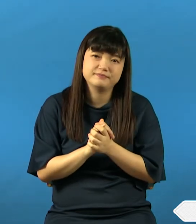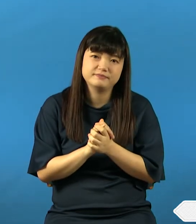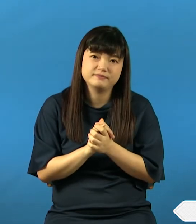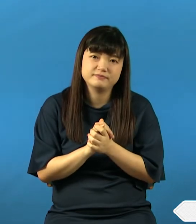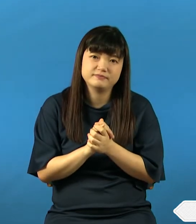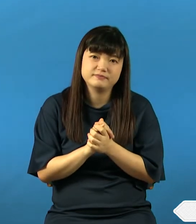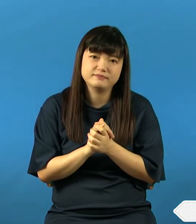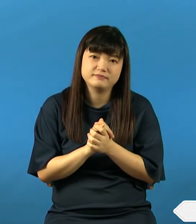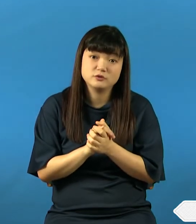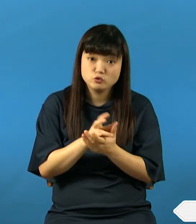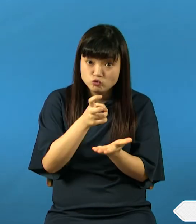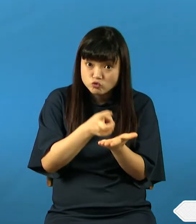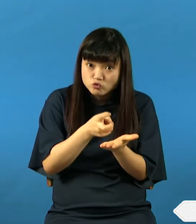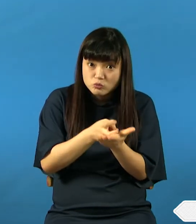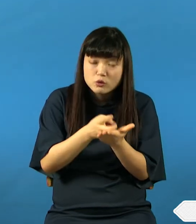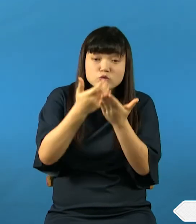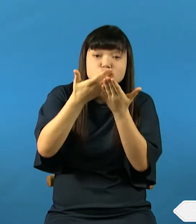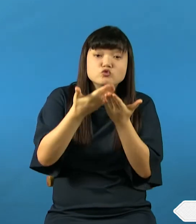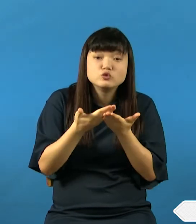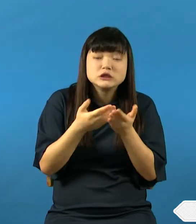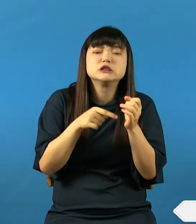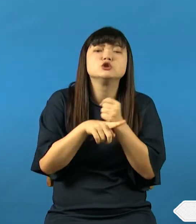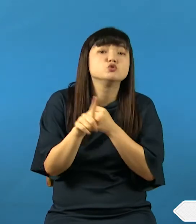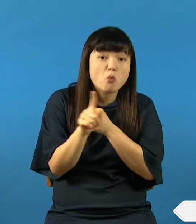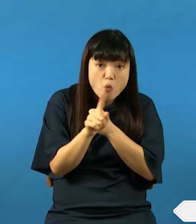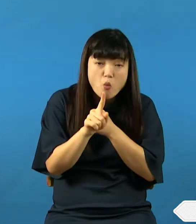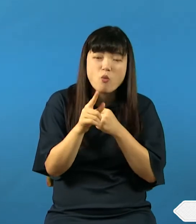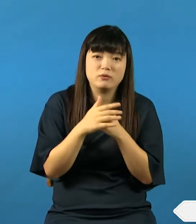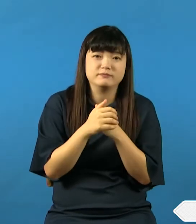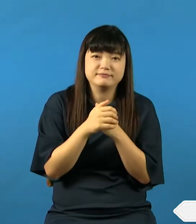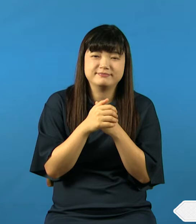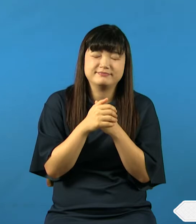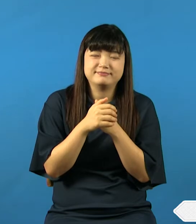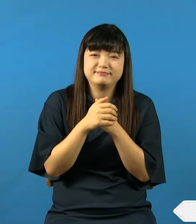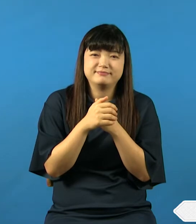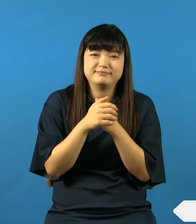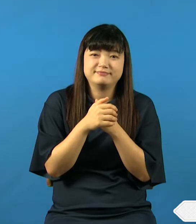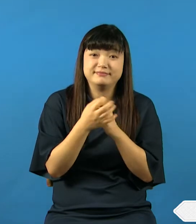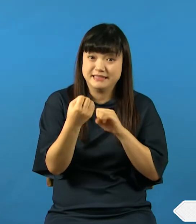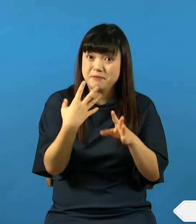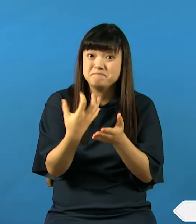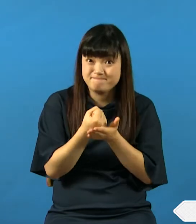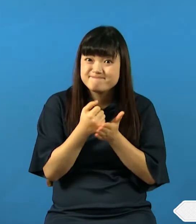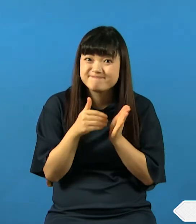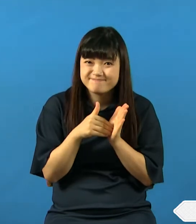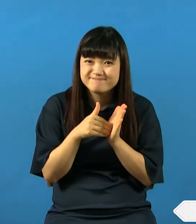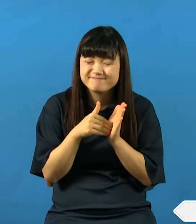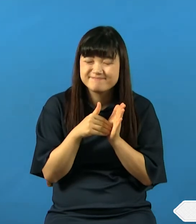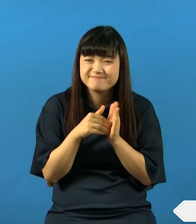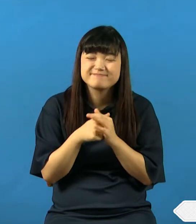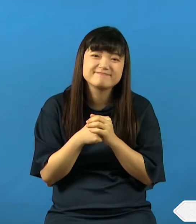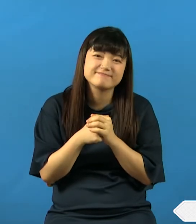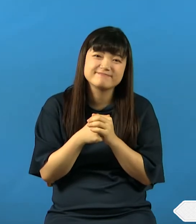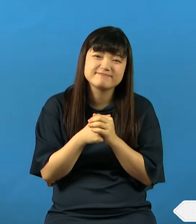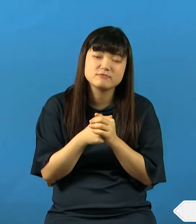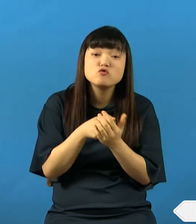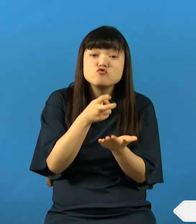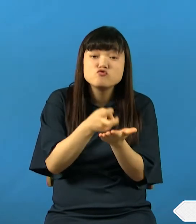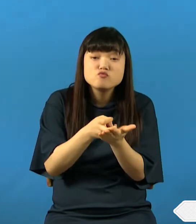말씀이죠. 그래서 율법을 주신 이유가 뭔가 이제 답을